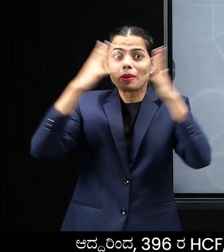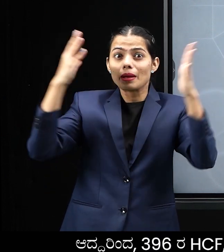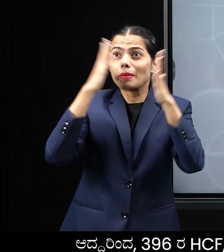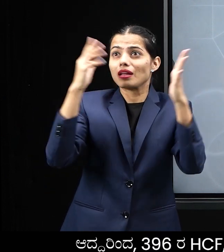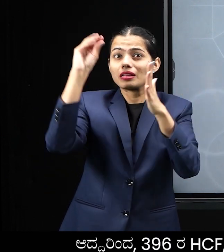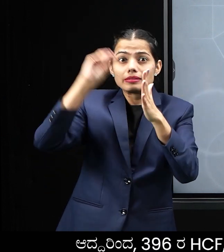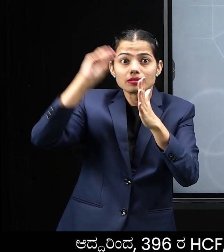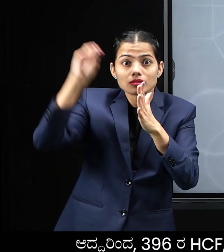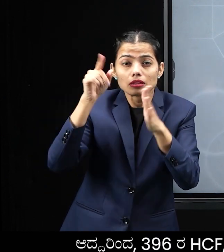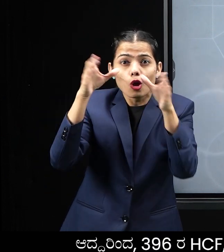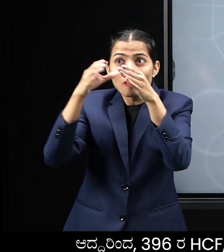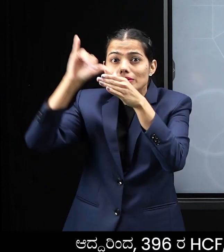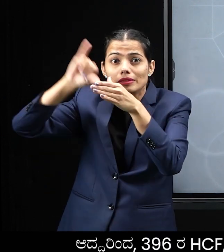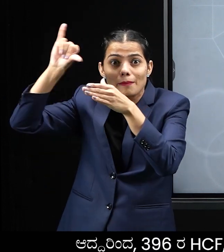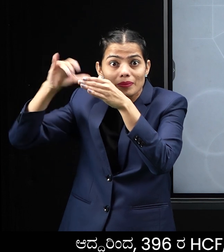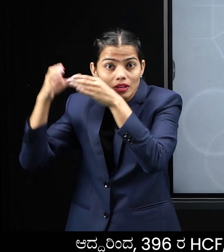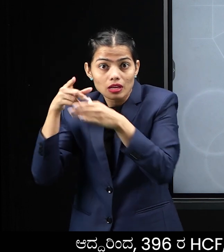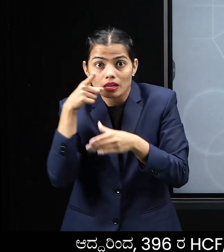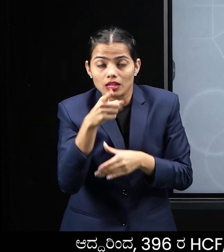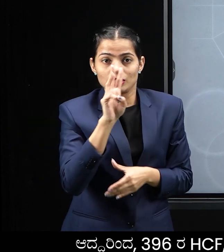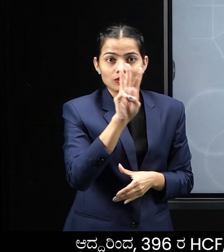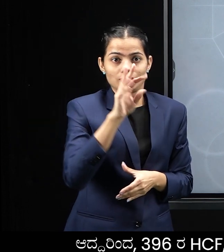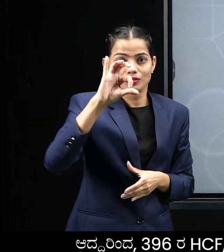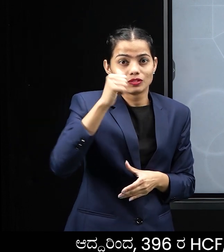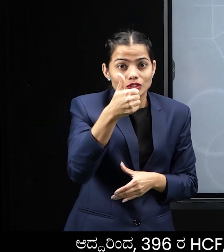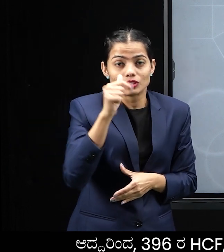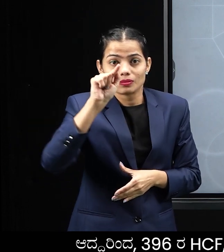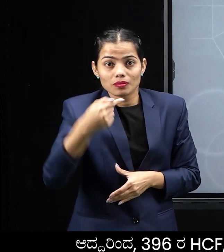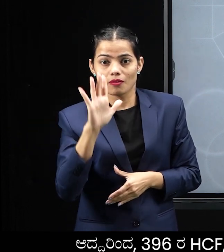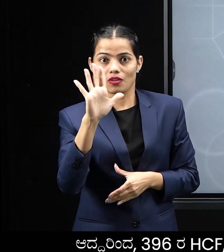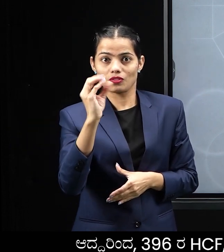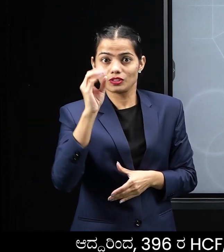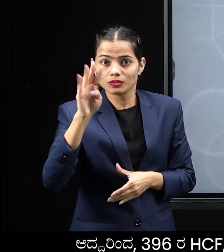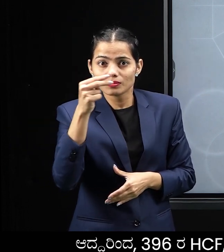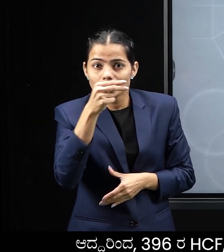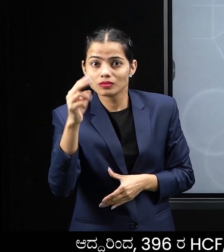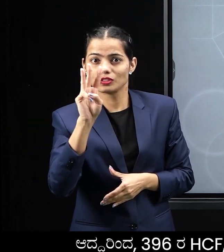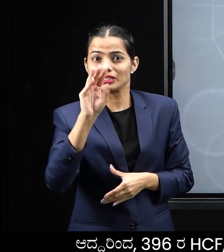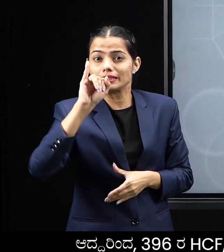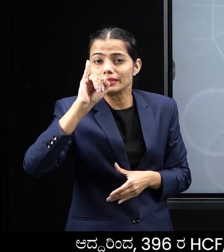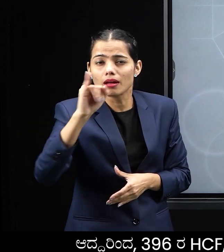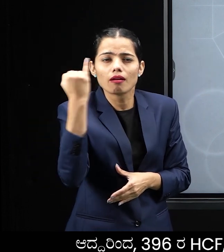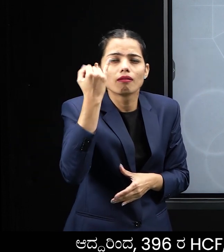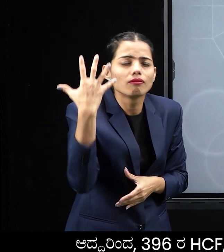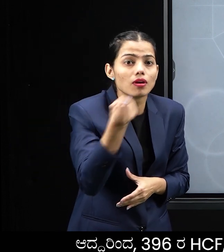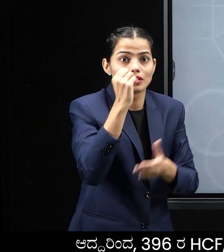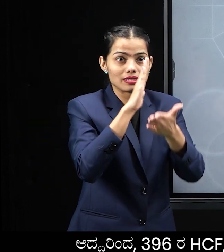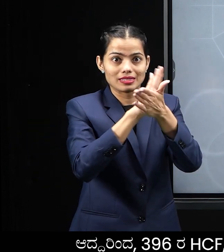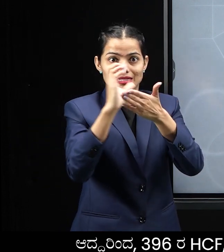396ರ HCF 504 36, 636 ಮತ್ತು